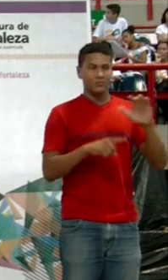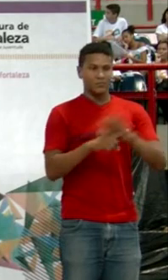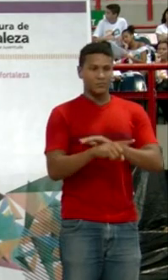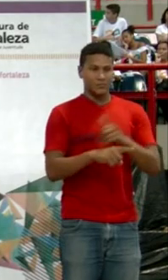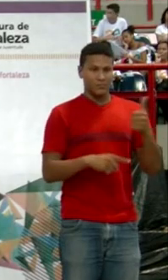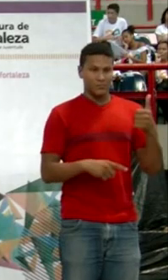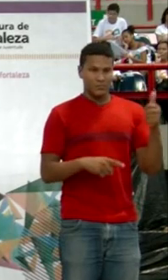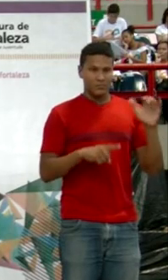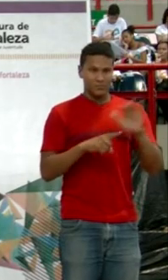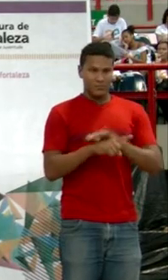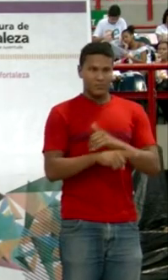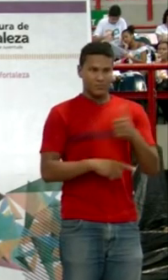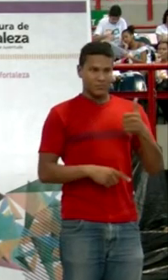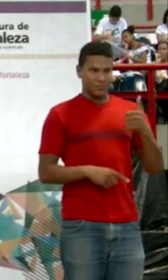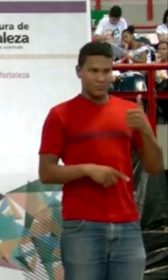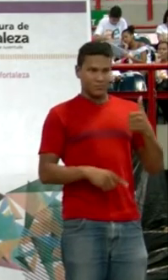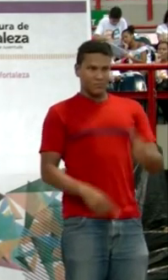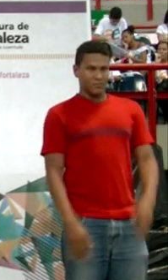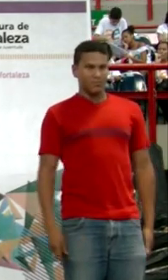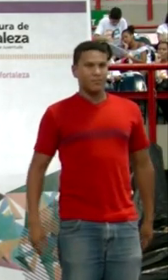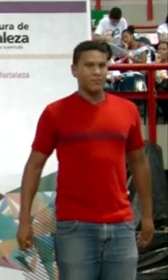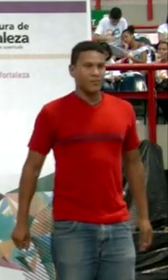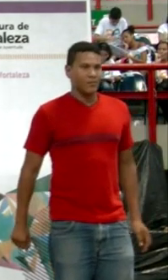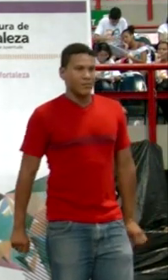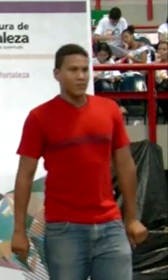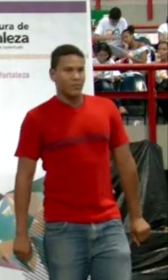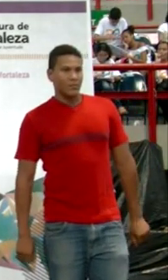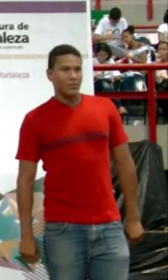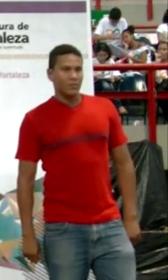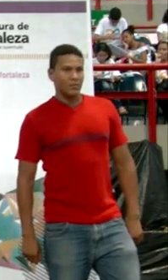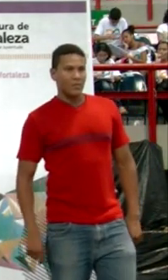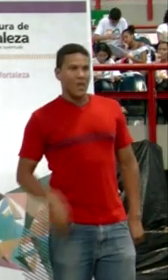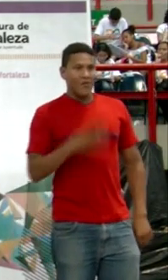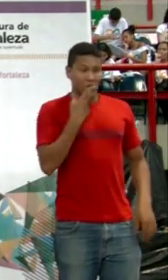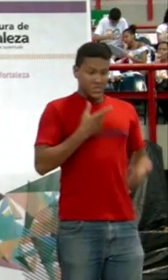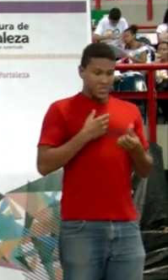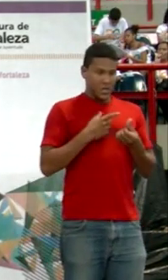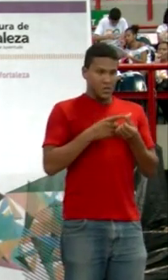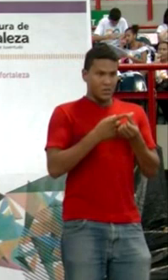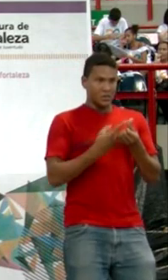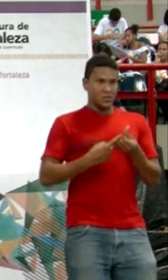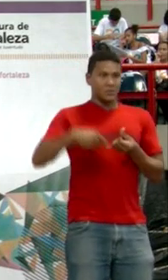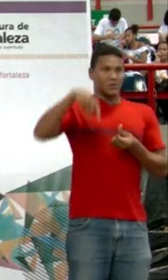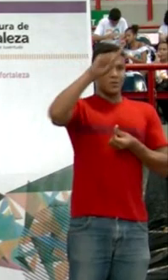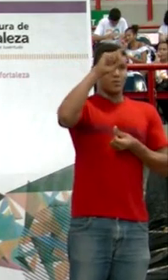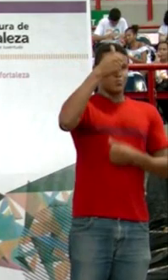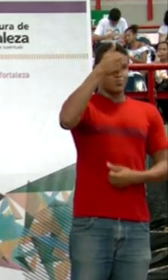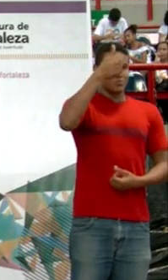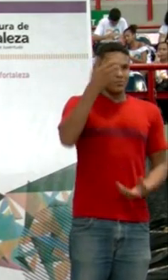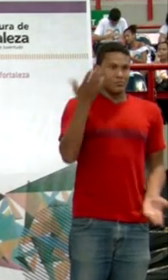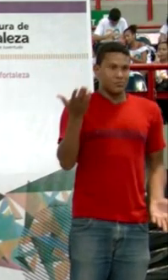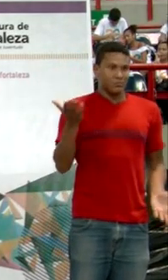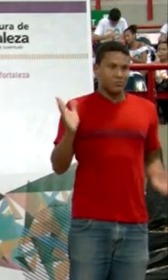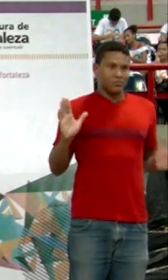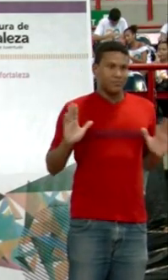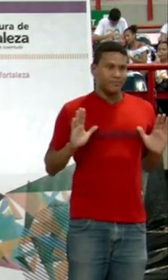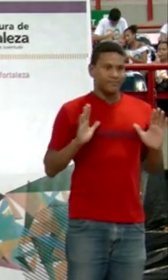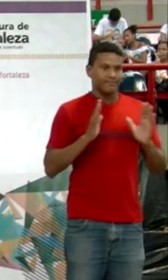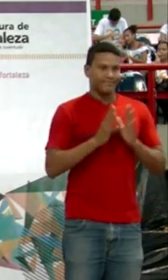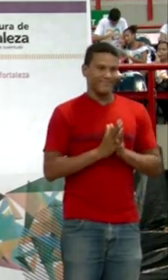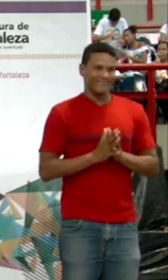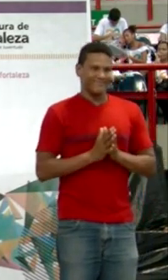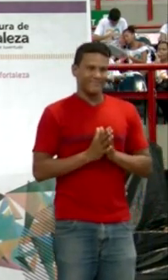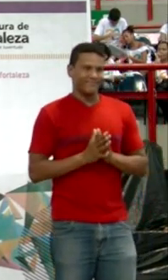Foi do Enem de 2013, essa primeira questão. A formação frequente de grandes volumes de